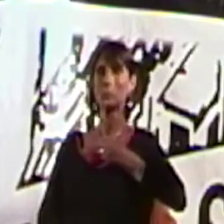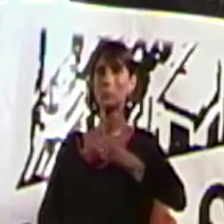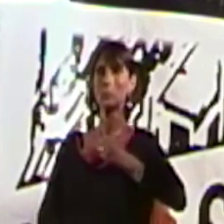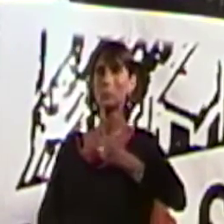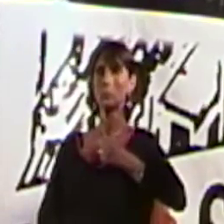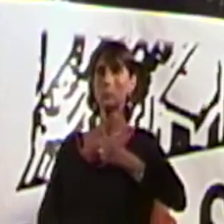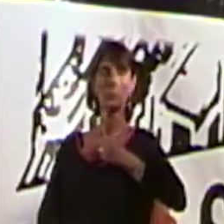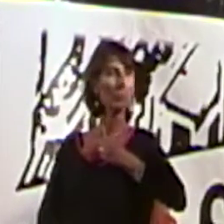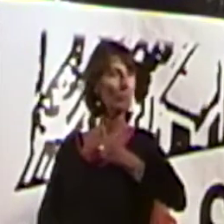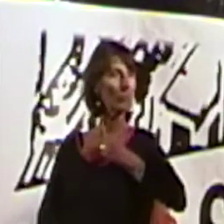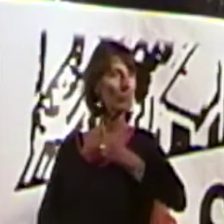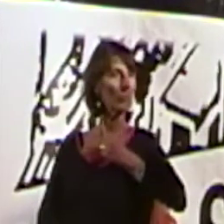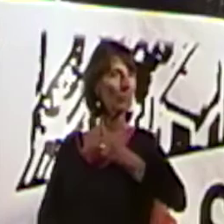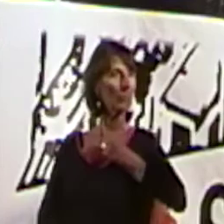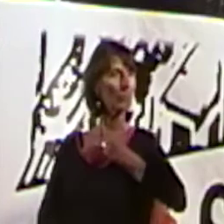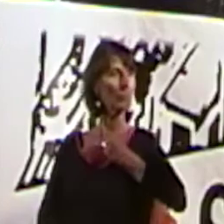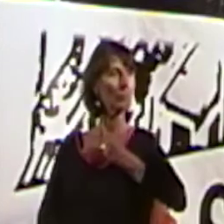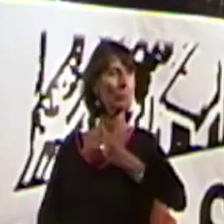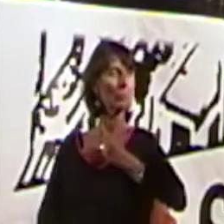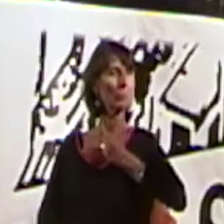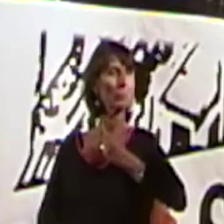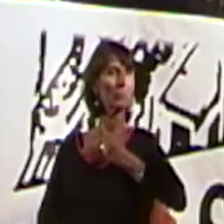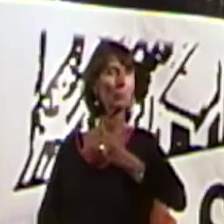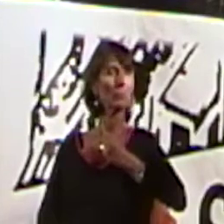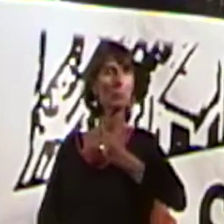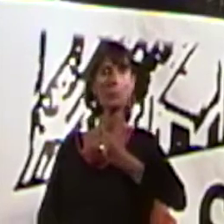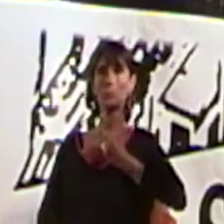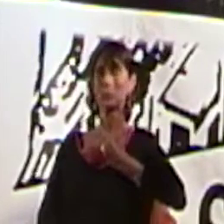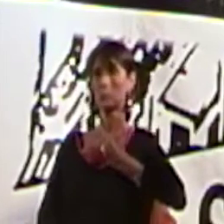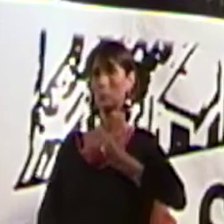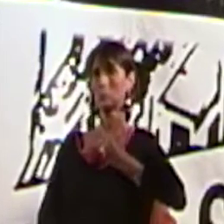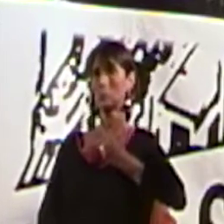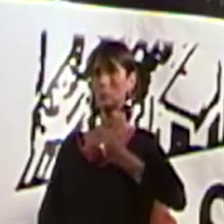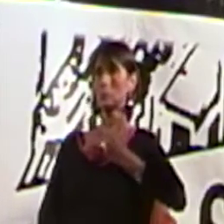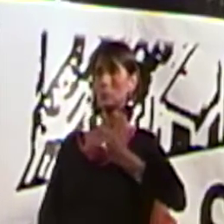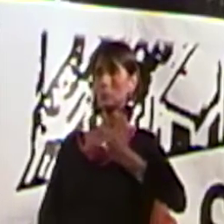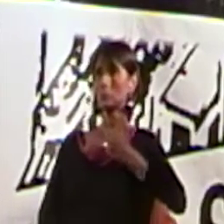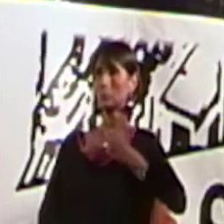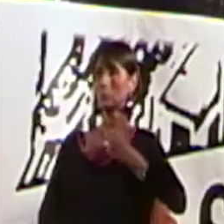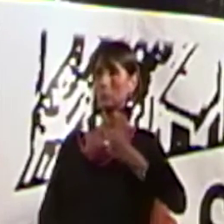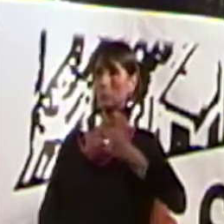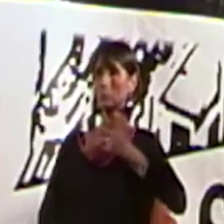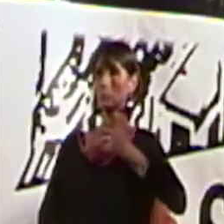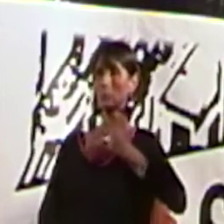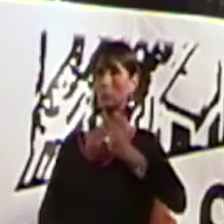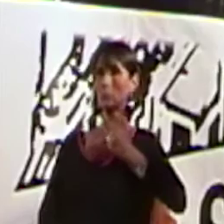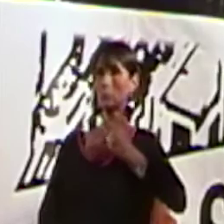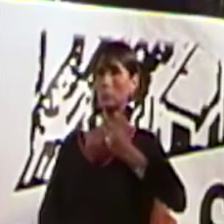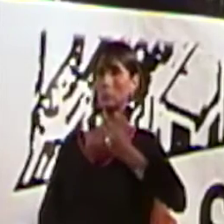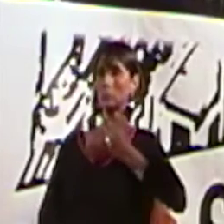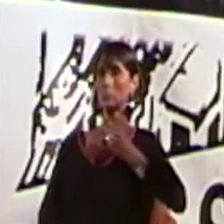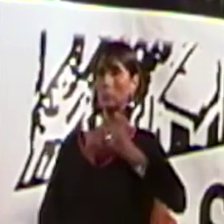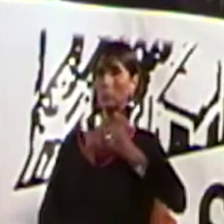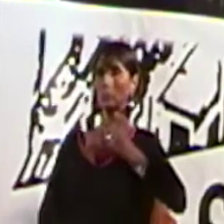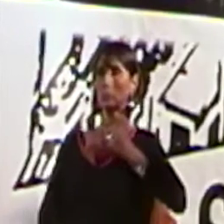réflexions. La première, c'est qu'il n'y aura pas d'issue positive pour les classes populaires si l'énergie de leur lutte